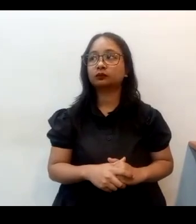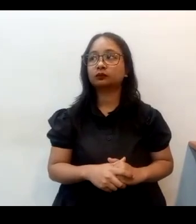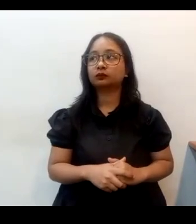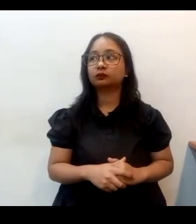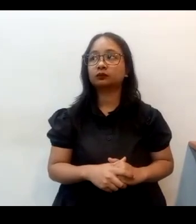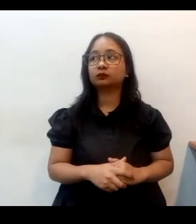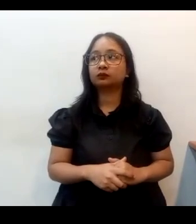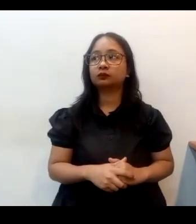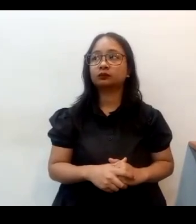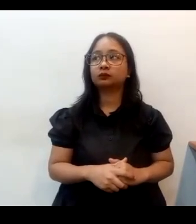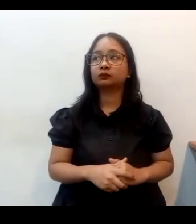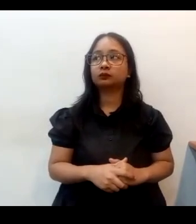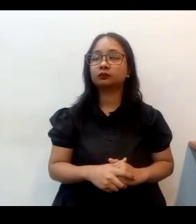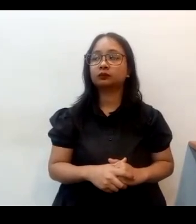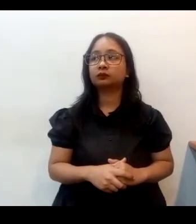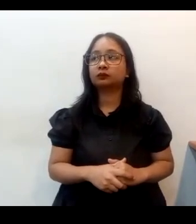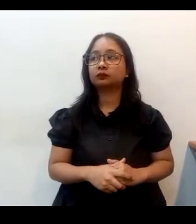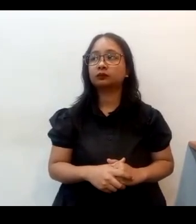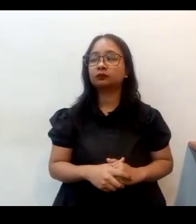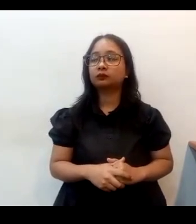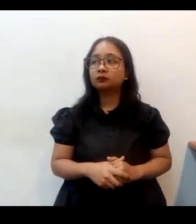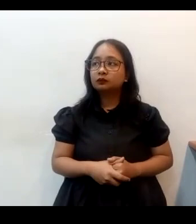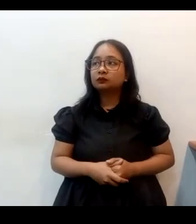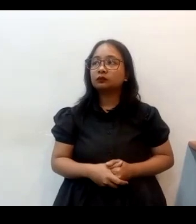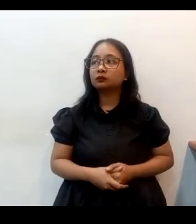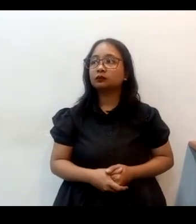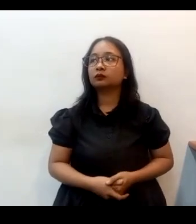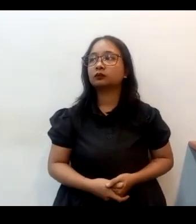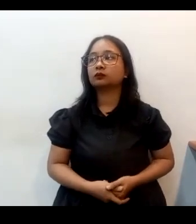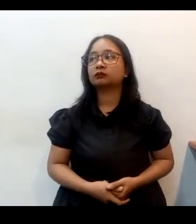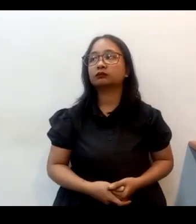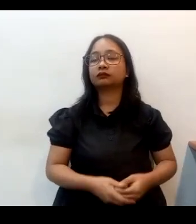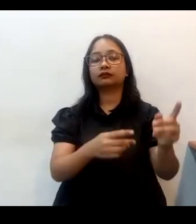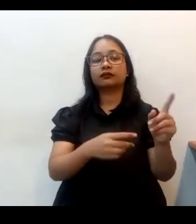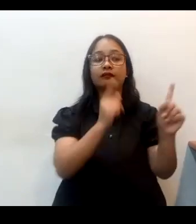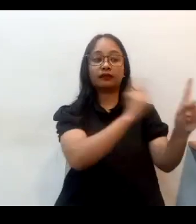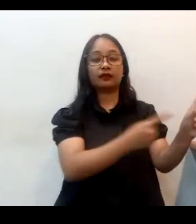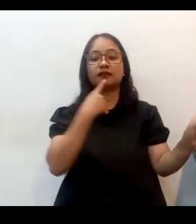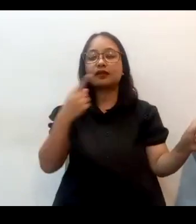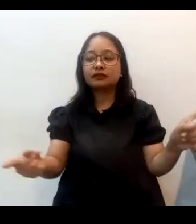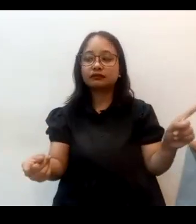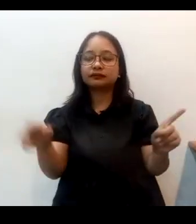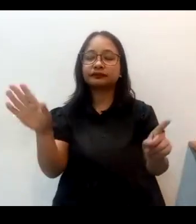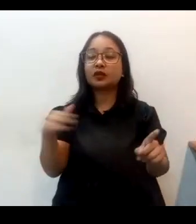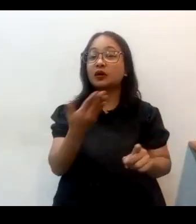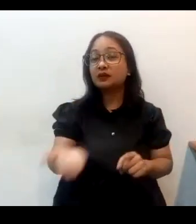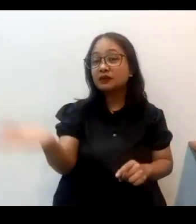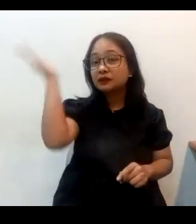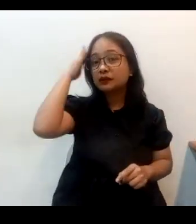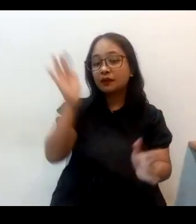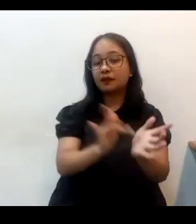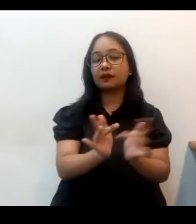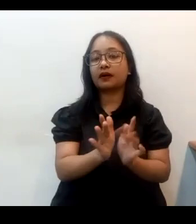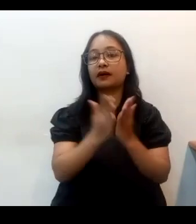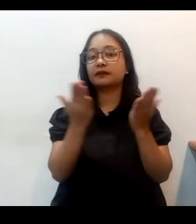It's very strange. He answers, it's very strange. You know the Bible. You saw Jesus. You already saw what